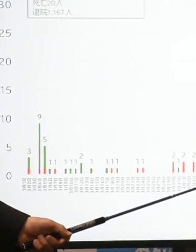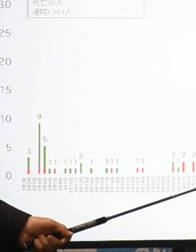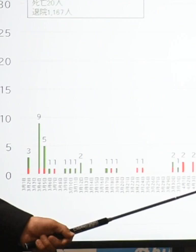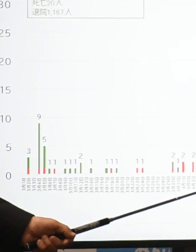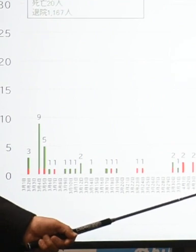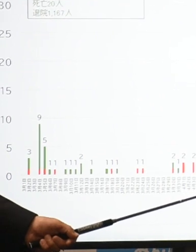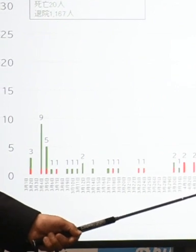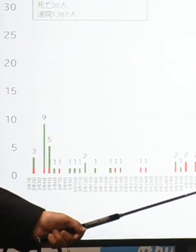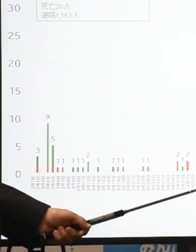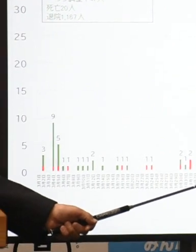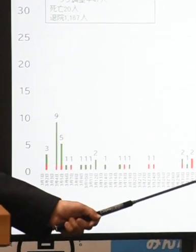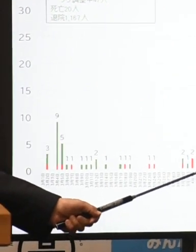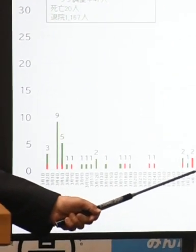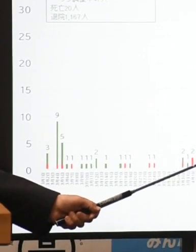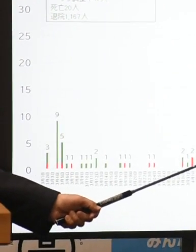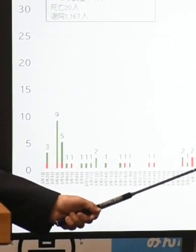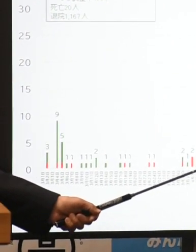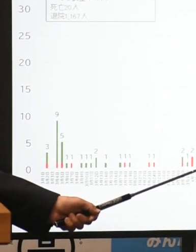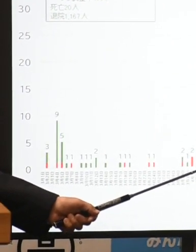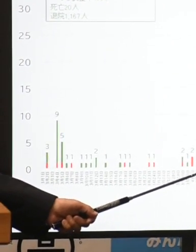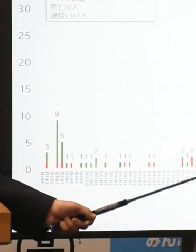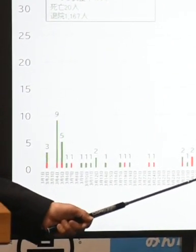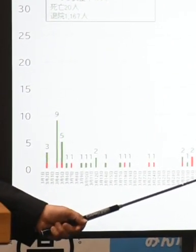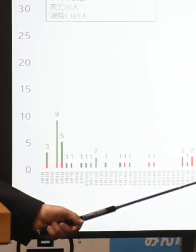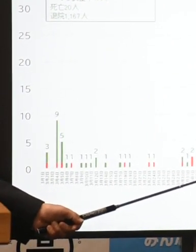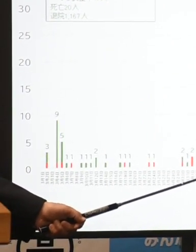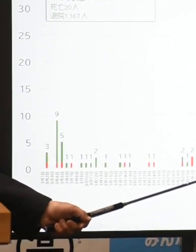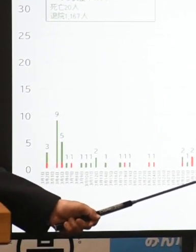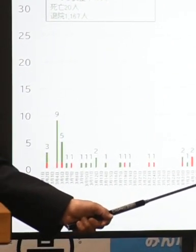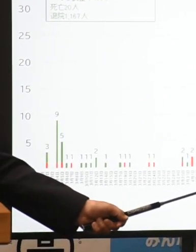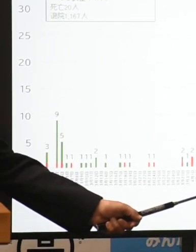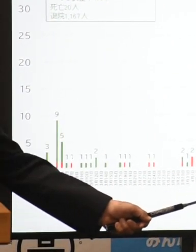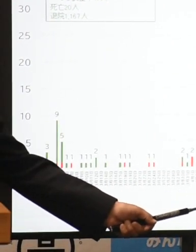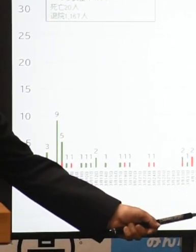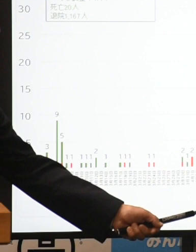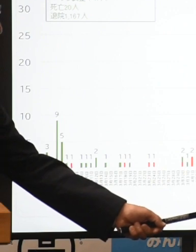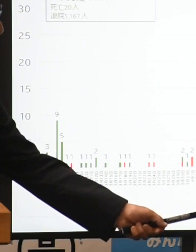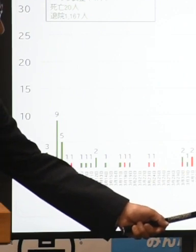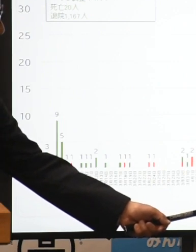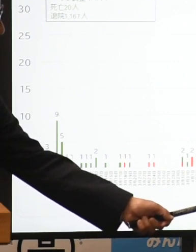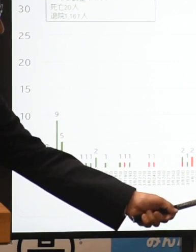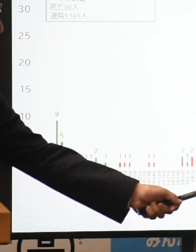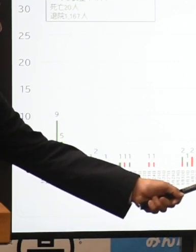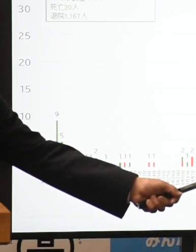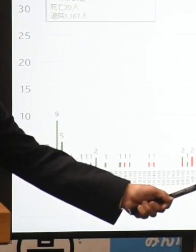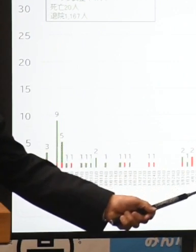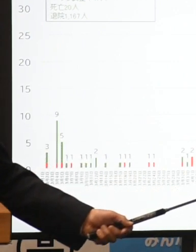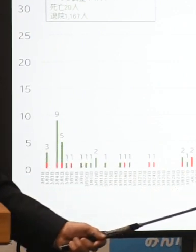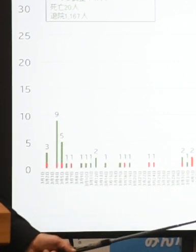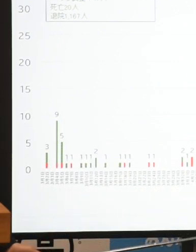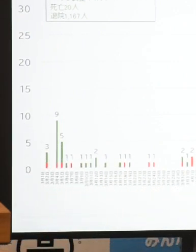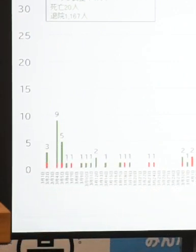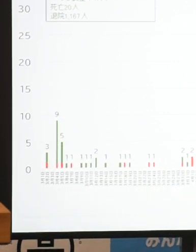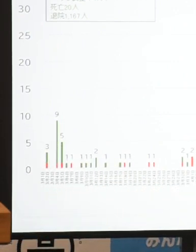スポーツ教室のクラスター、こういったものがあったということでございますが、ここのところはこの感染経路不明者、この赤い部分